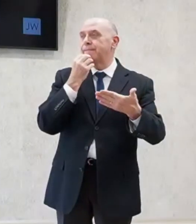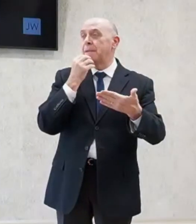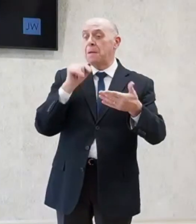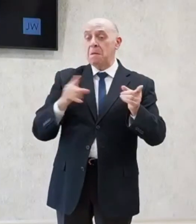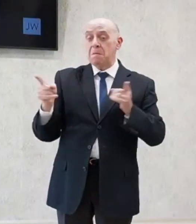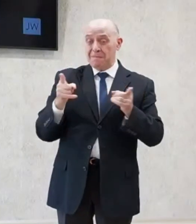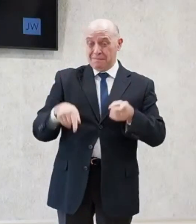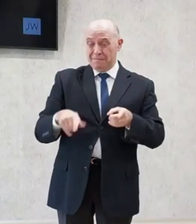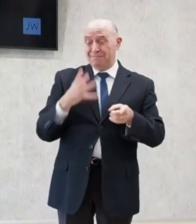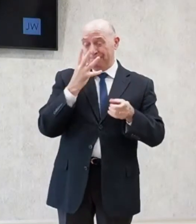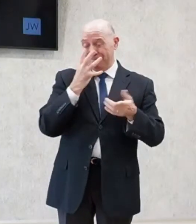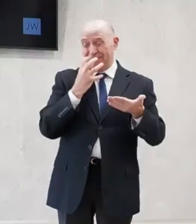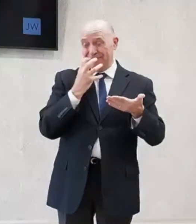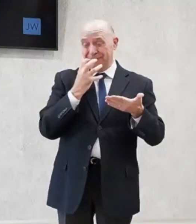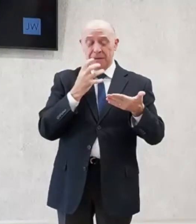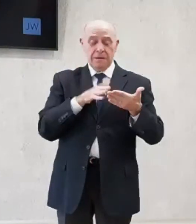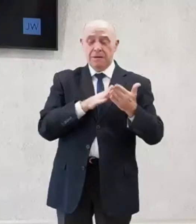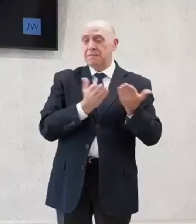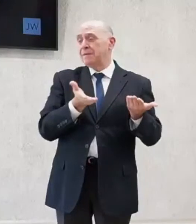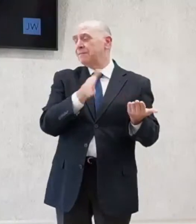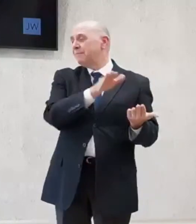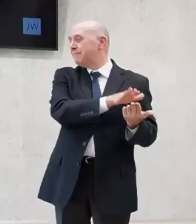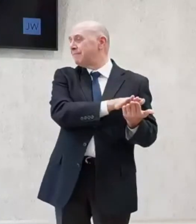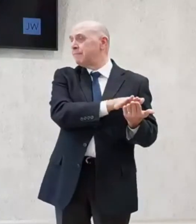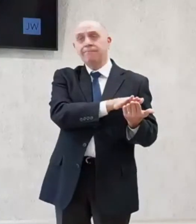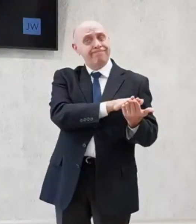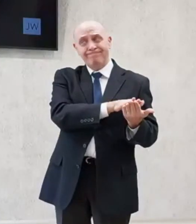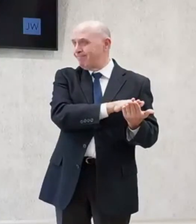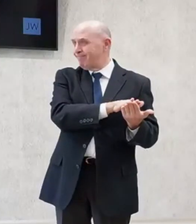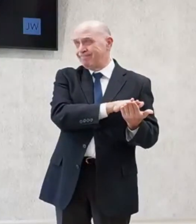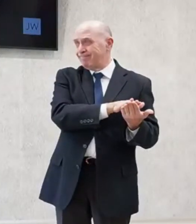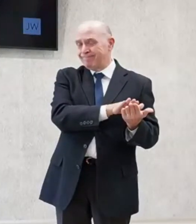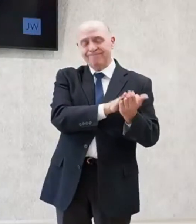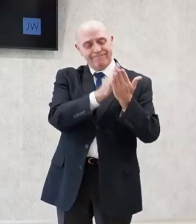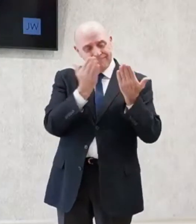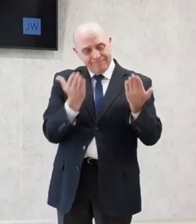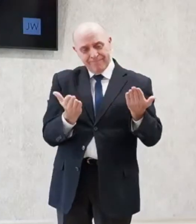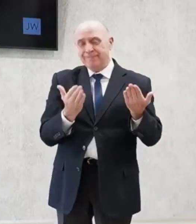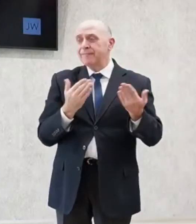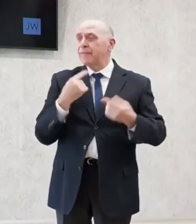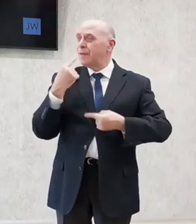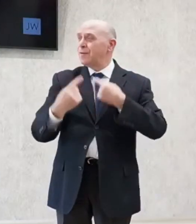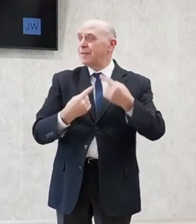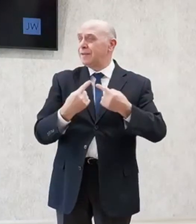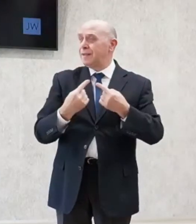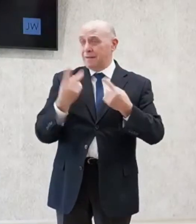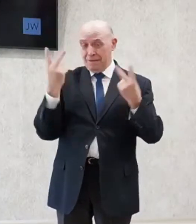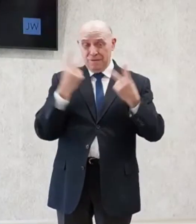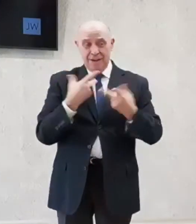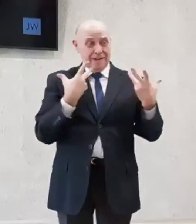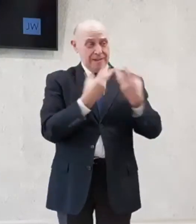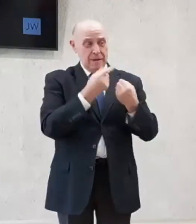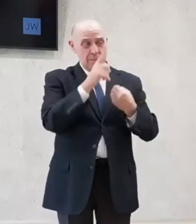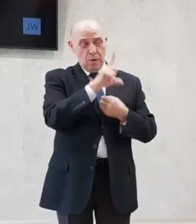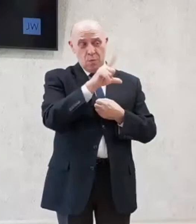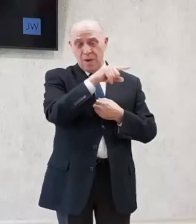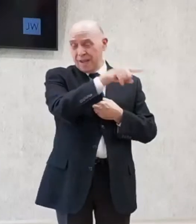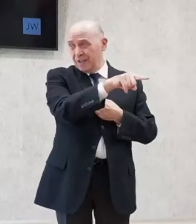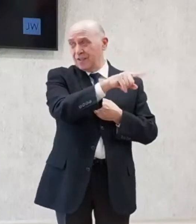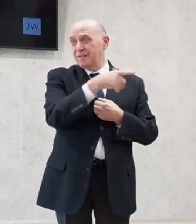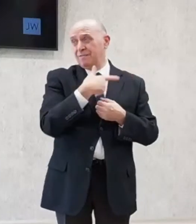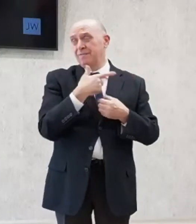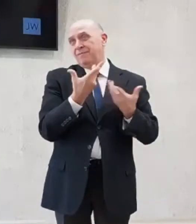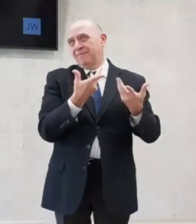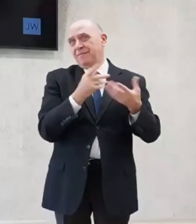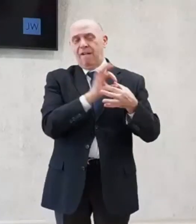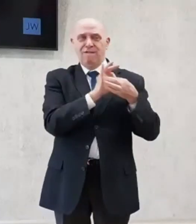della nostra vita e diciamo questo perché molte volte parlando con Luigi in quanto abbiamo avuto come famiglia veramente